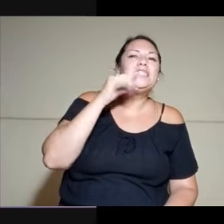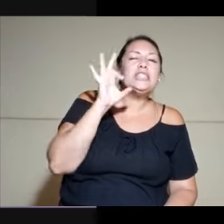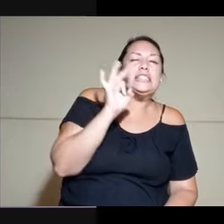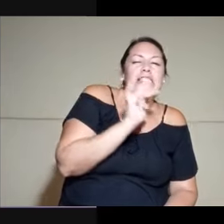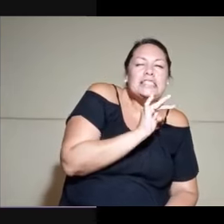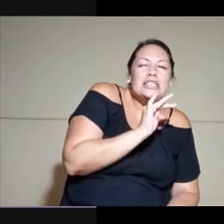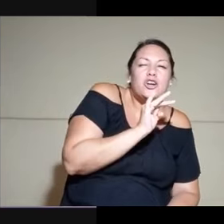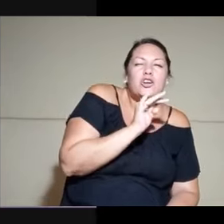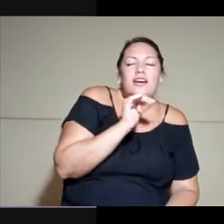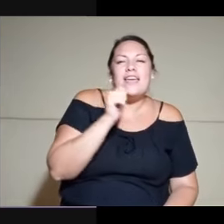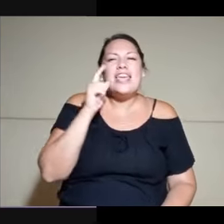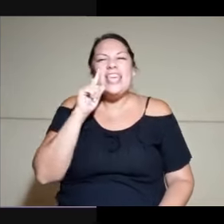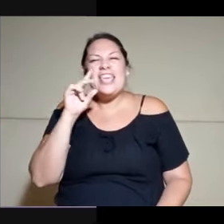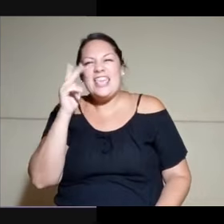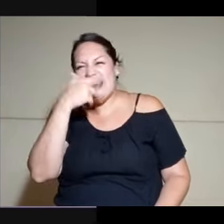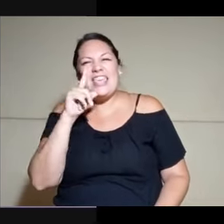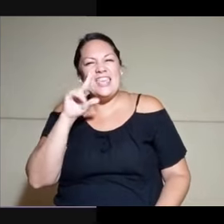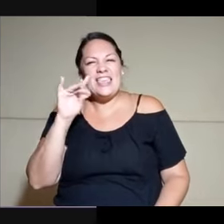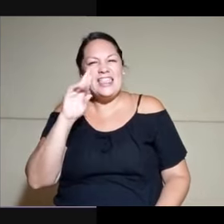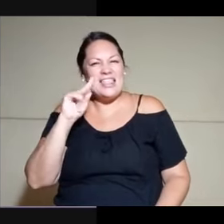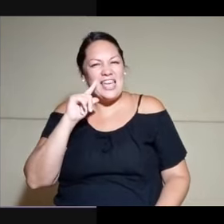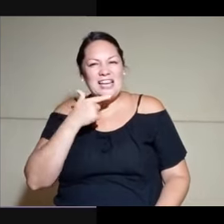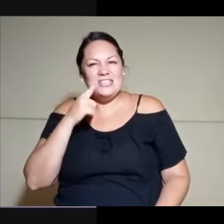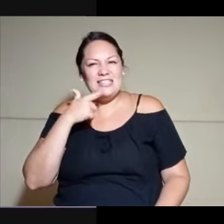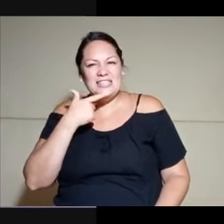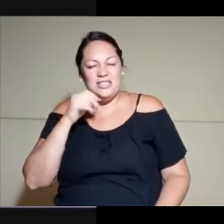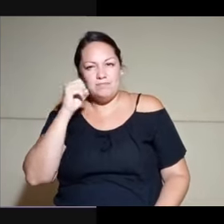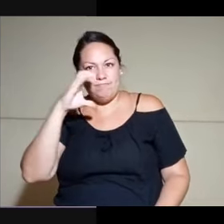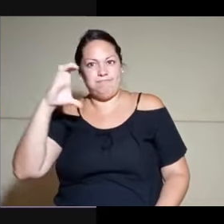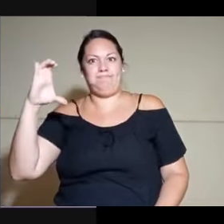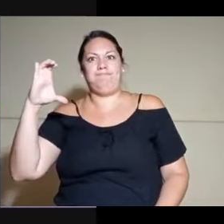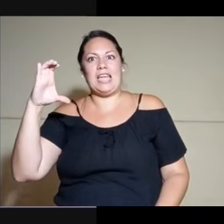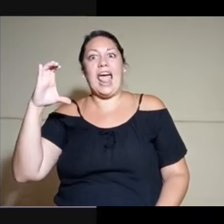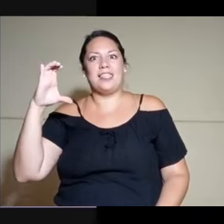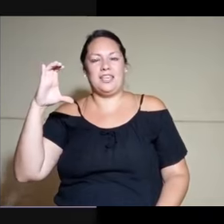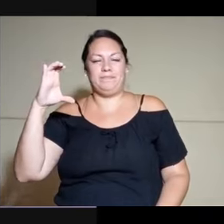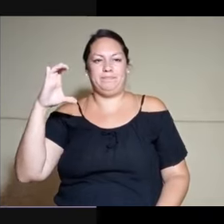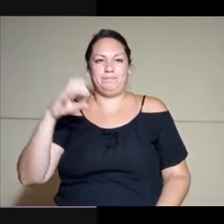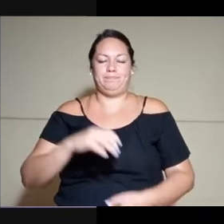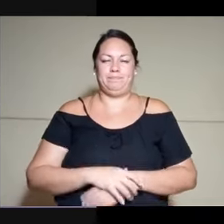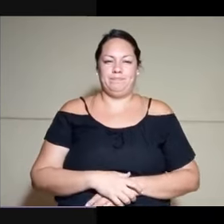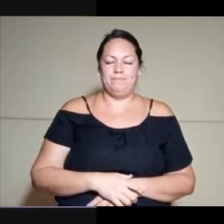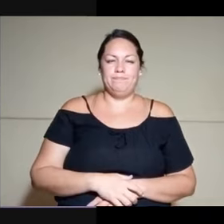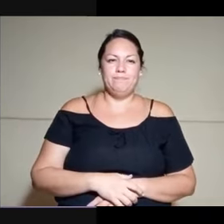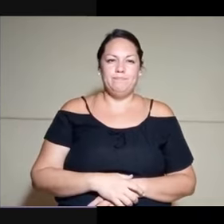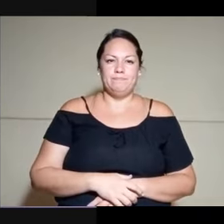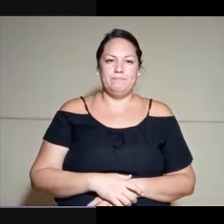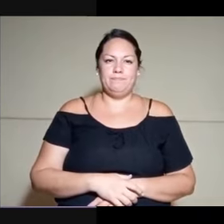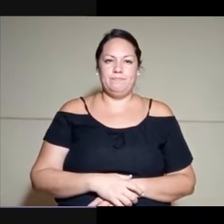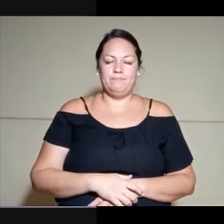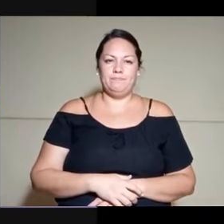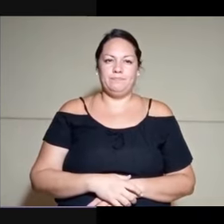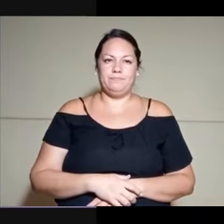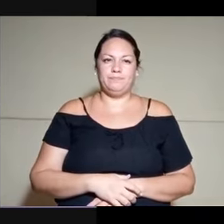La midriasis es la dilatación de la pupila y la miosis es el achicamiento de la pupila. La miosis la